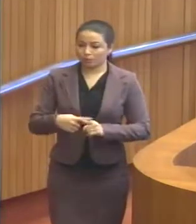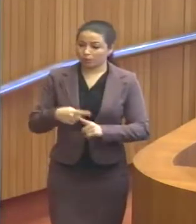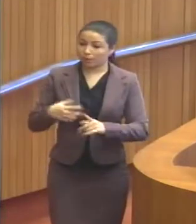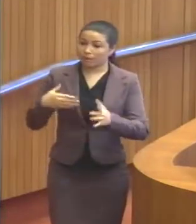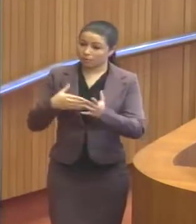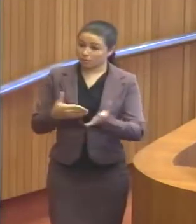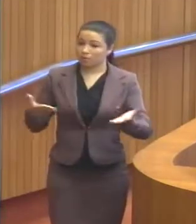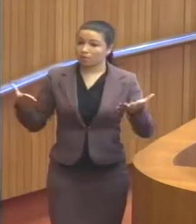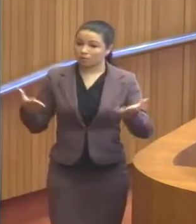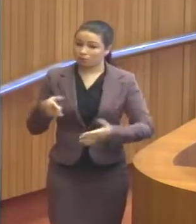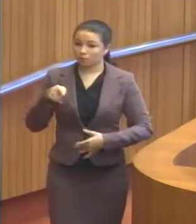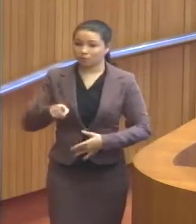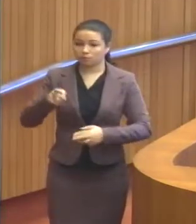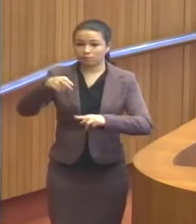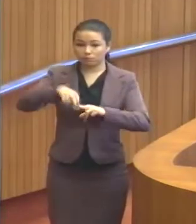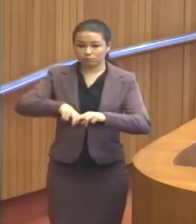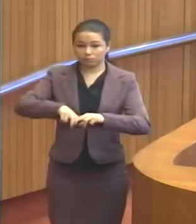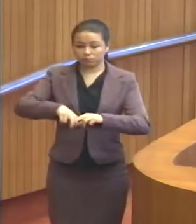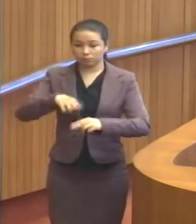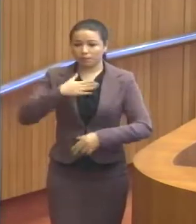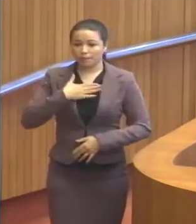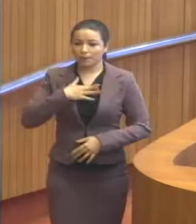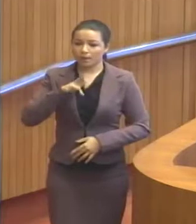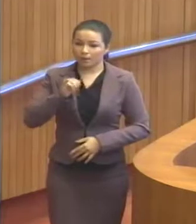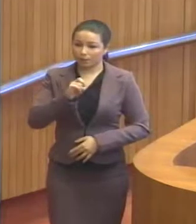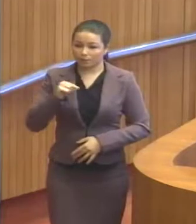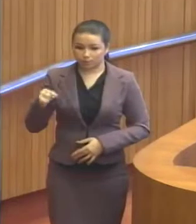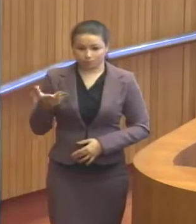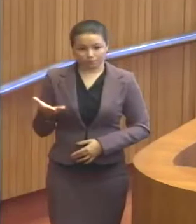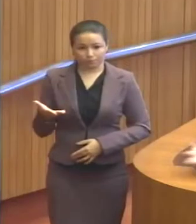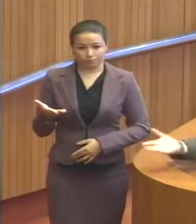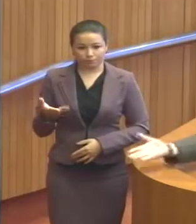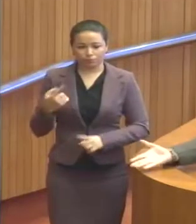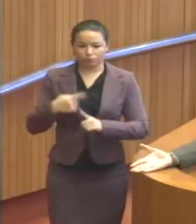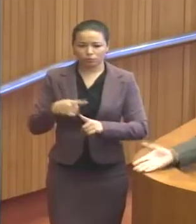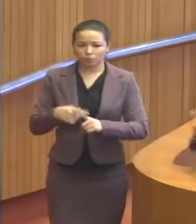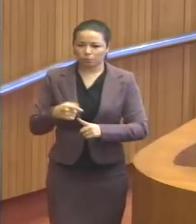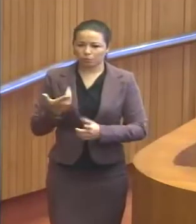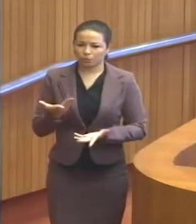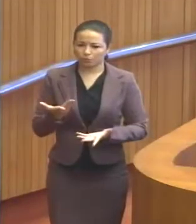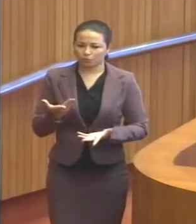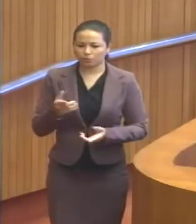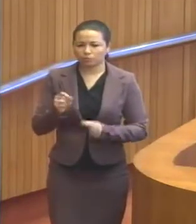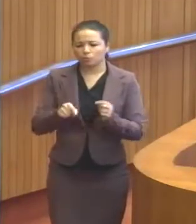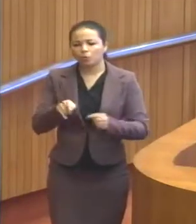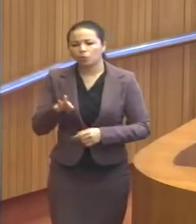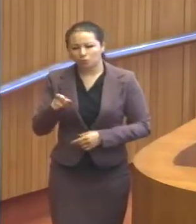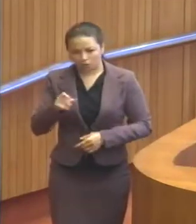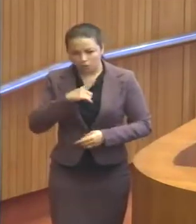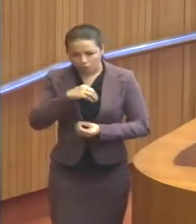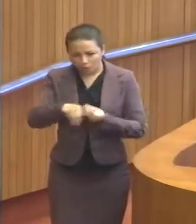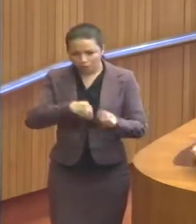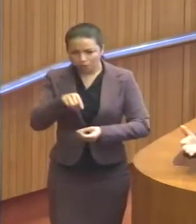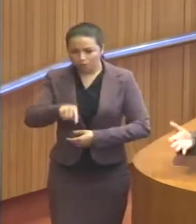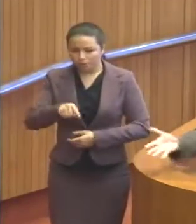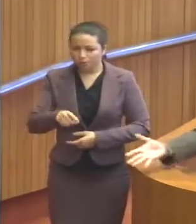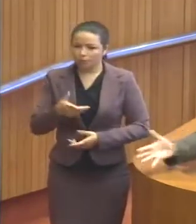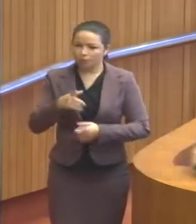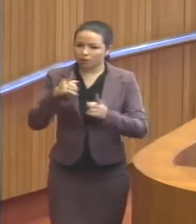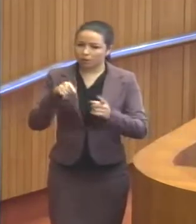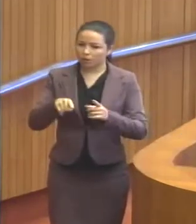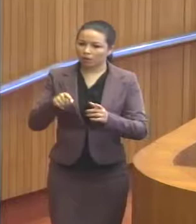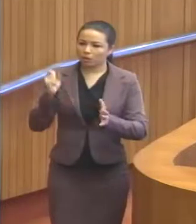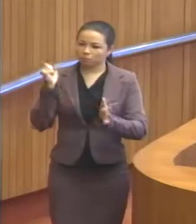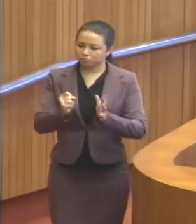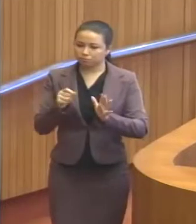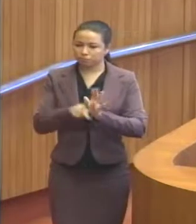até hoje ela está sentada em cima das minhas representações. Porque não apurou, não disseram que o Cotrim está envolvido no crime do 10, vamos